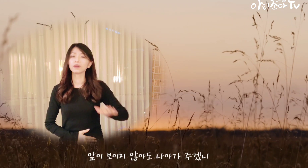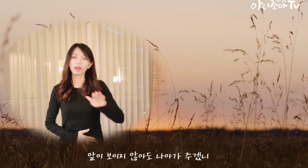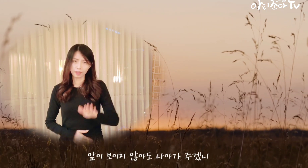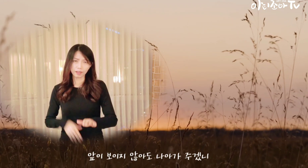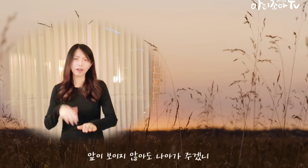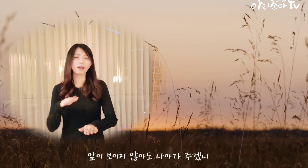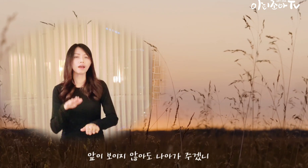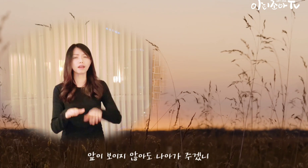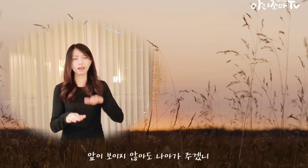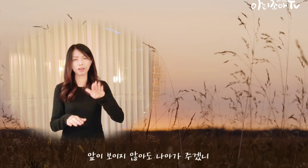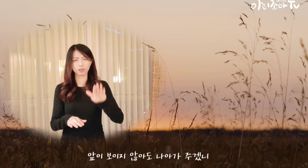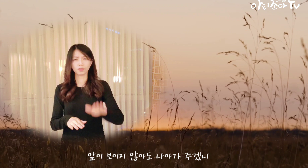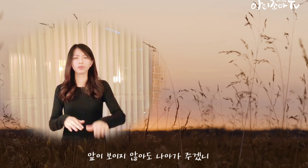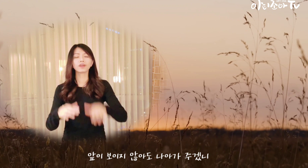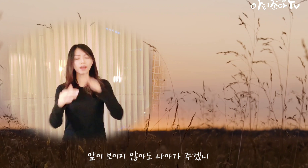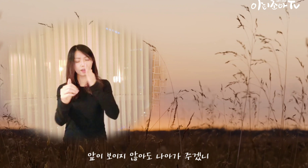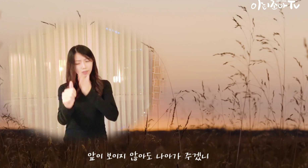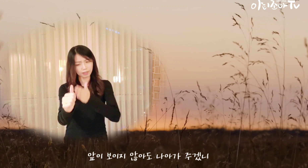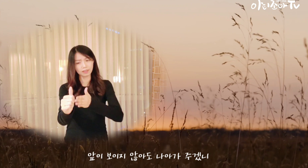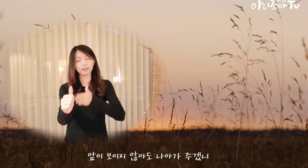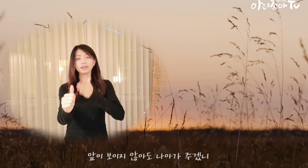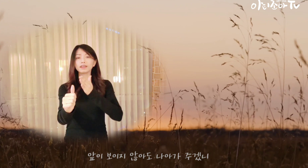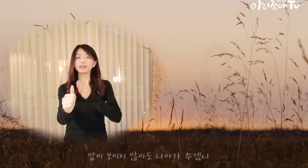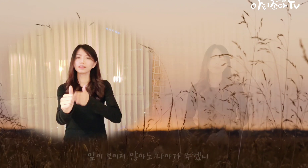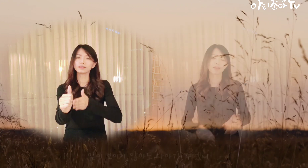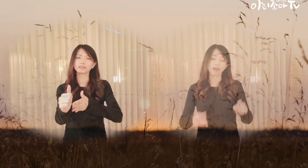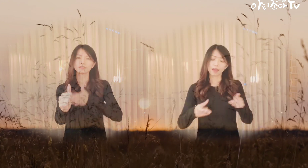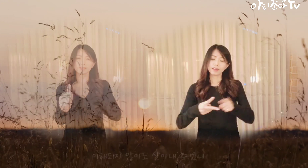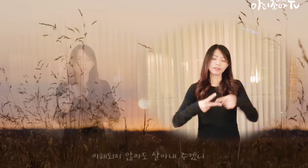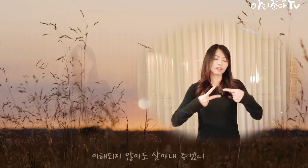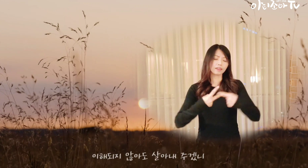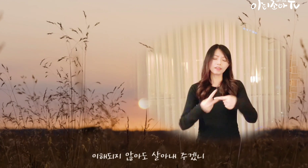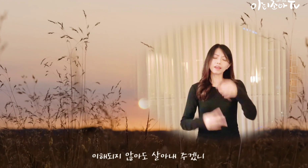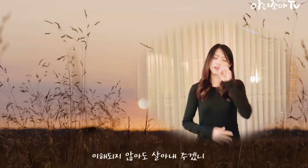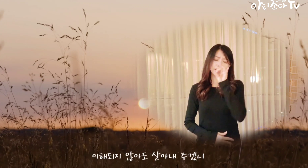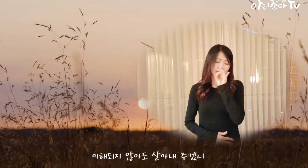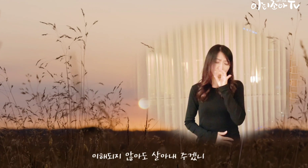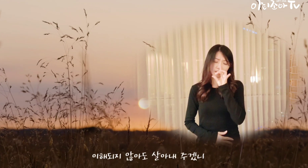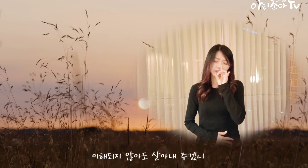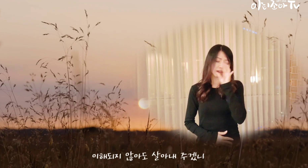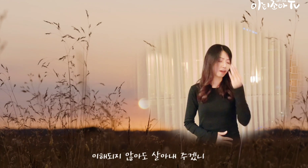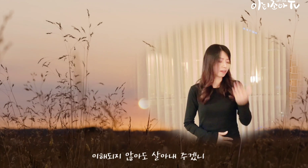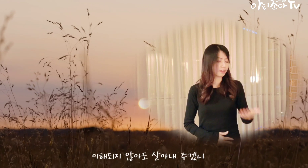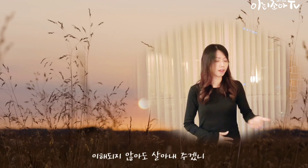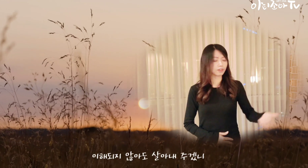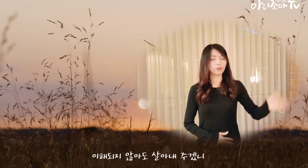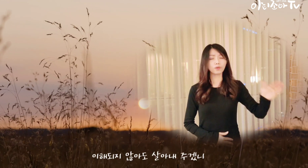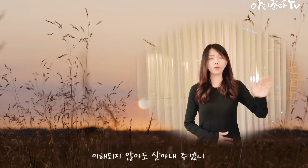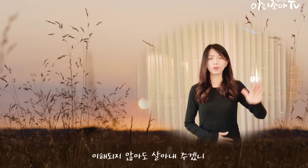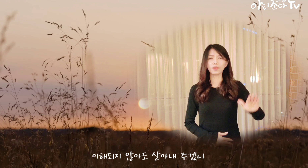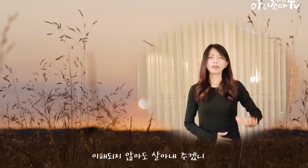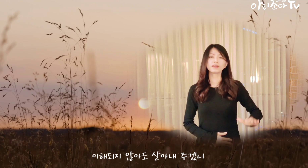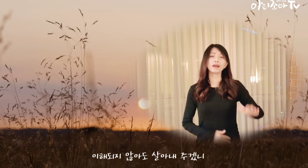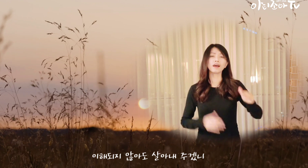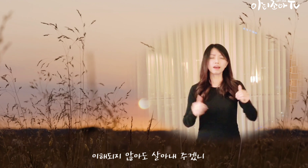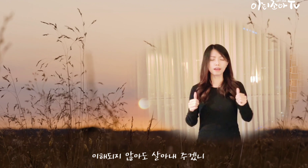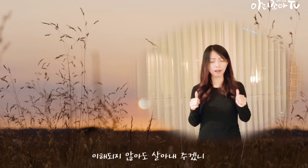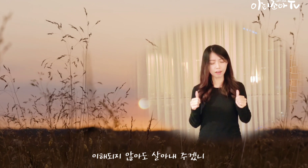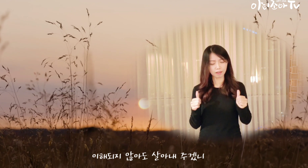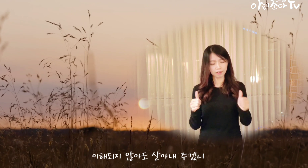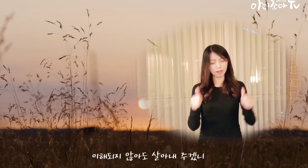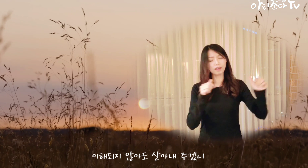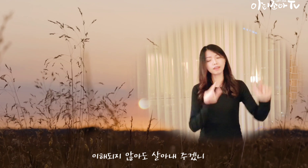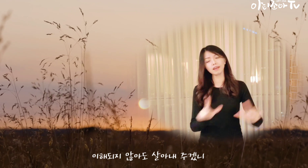않아도 나아가 주겠니 이해되지 않아도